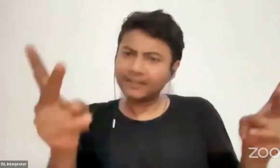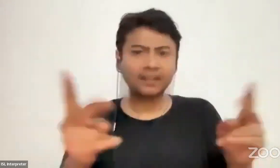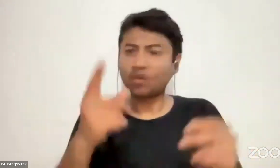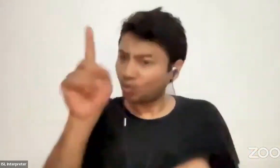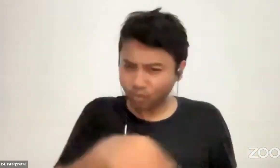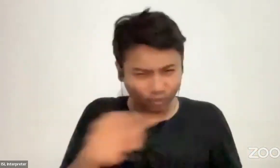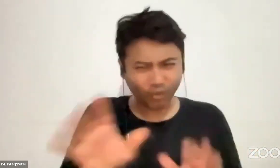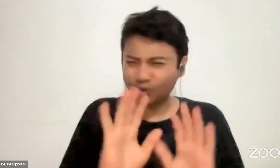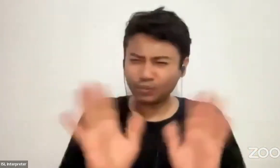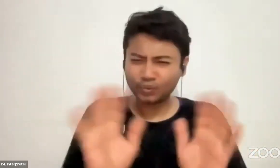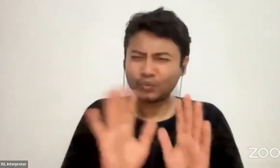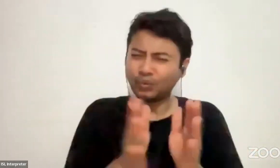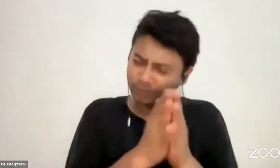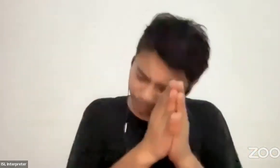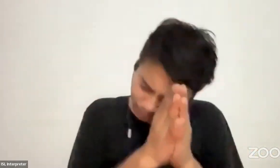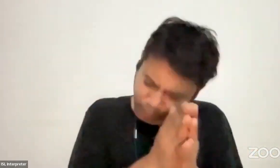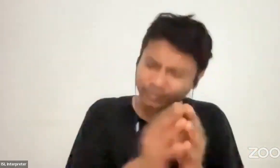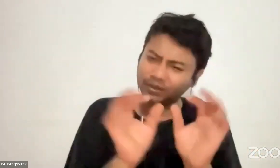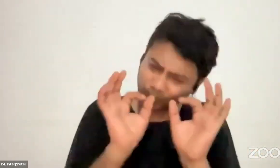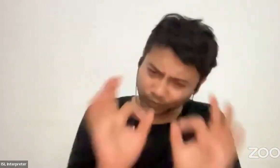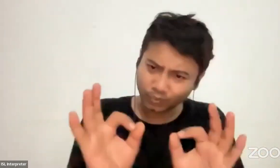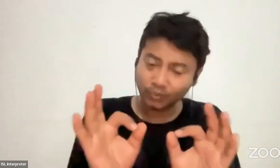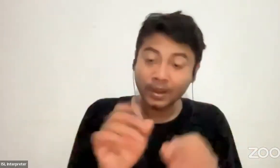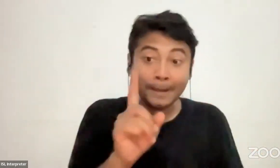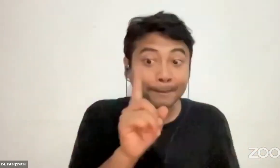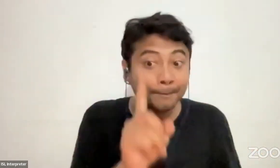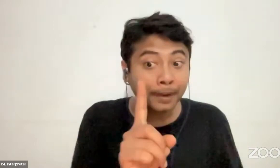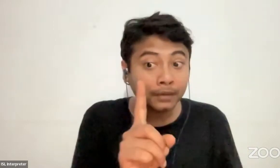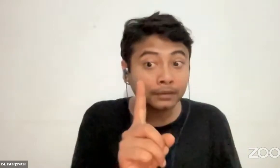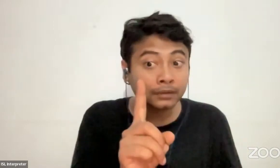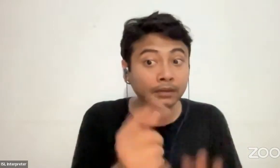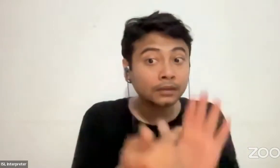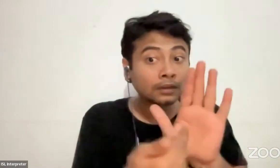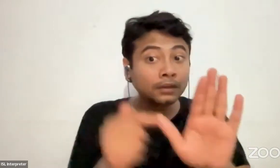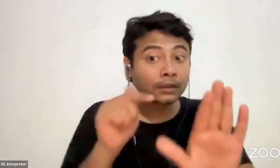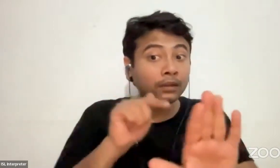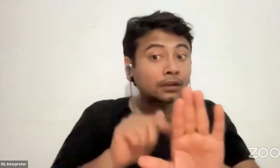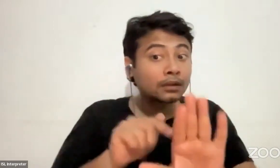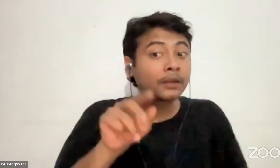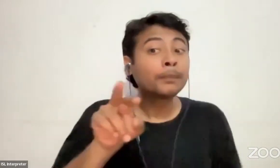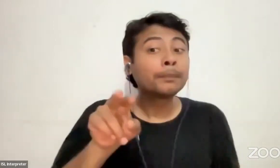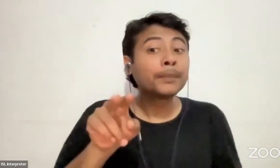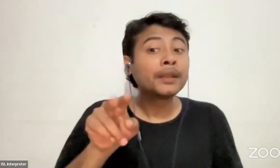में? इस रूप में, इसको बोलते हैं